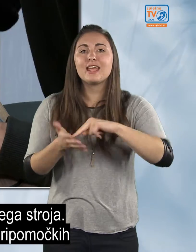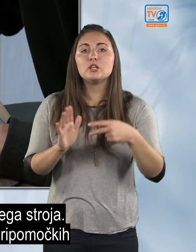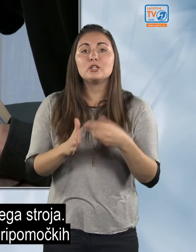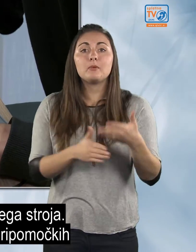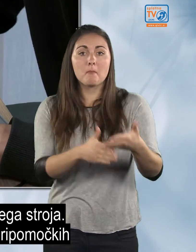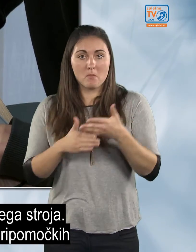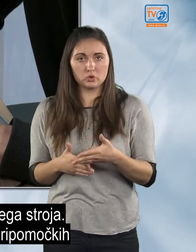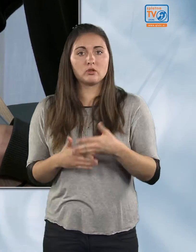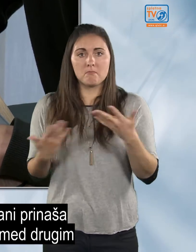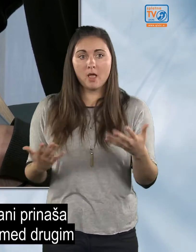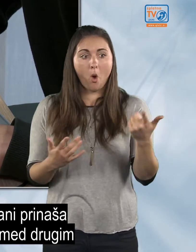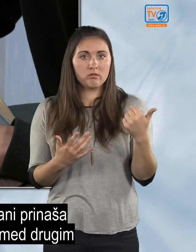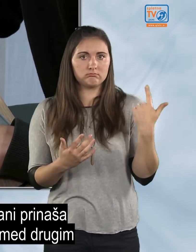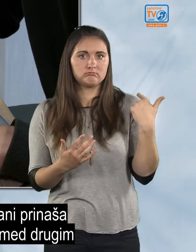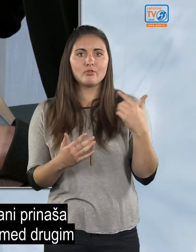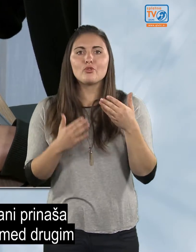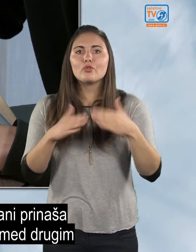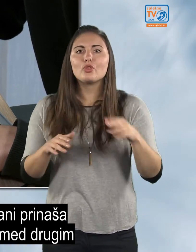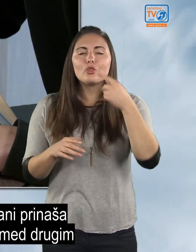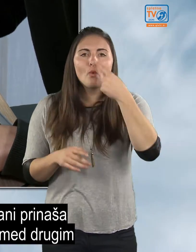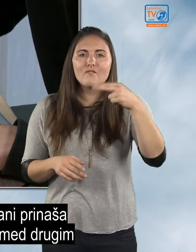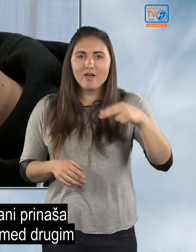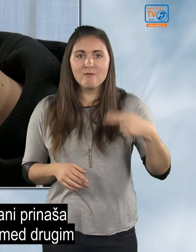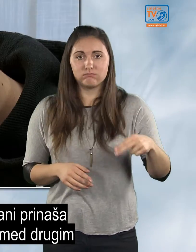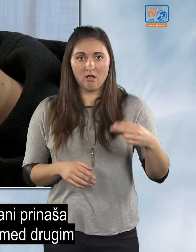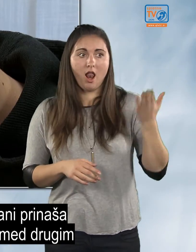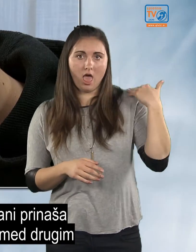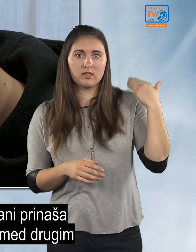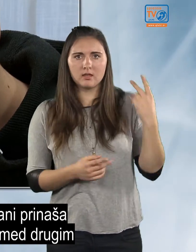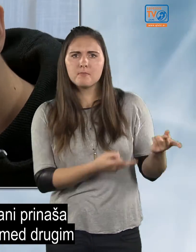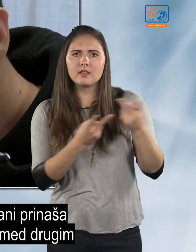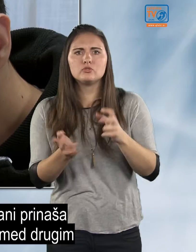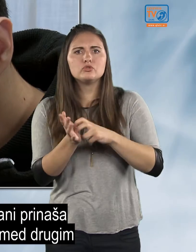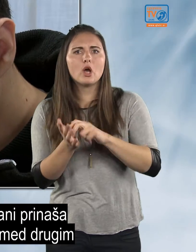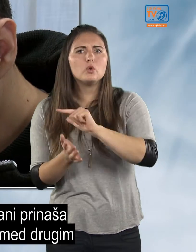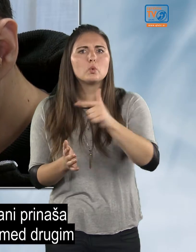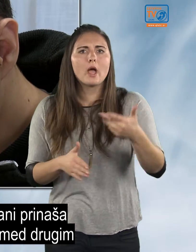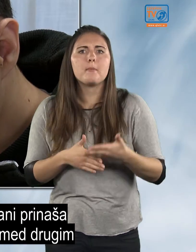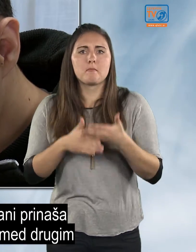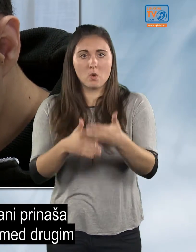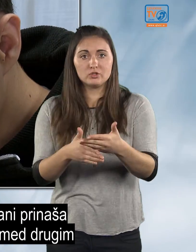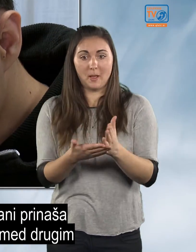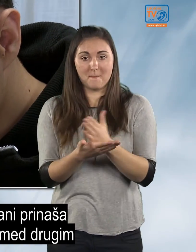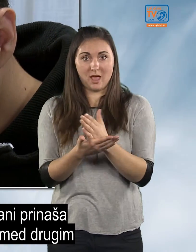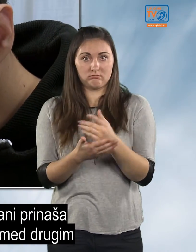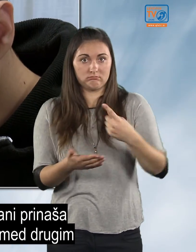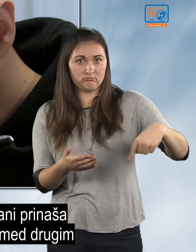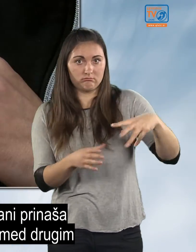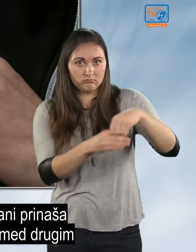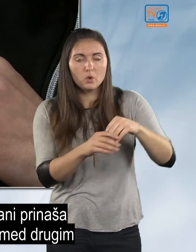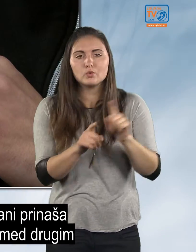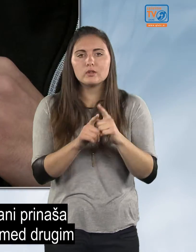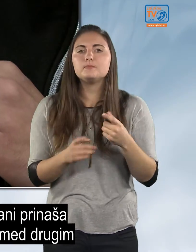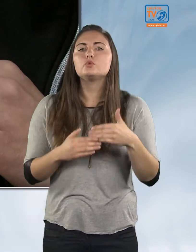Pravilnik o tehničnih pripomočkih pa jim od novembra lani prinaša še druge pripomočke, med drugim sofinanciranje